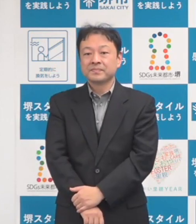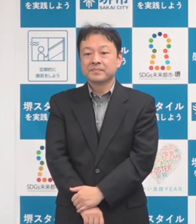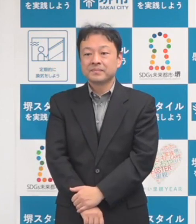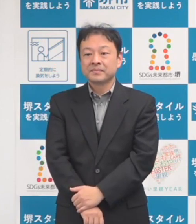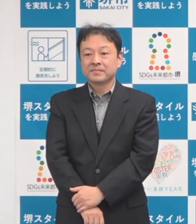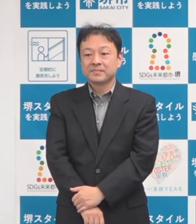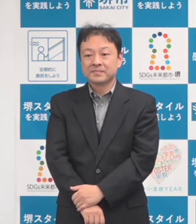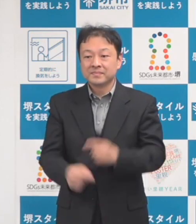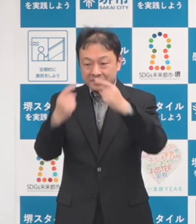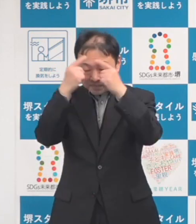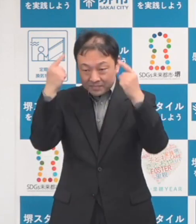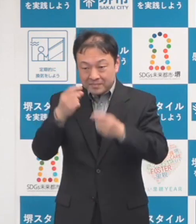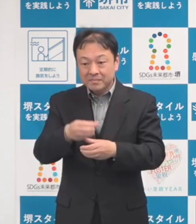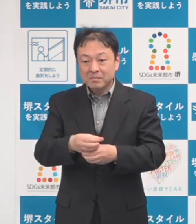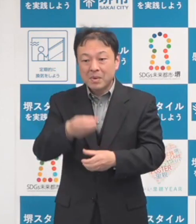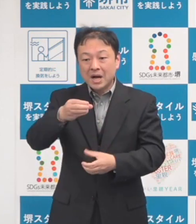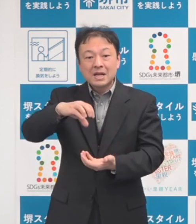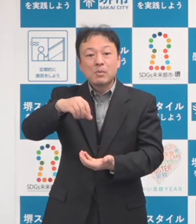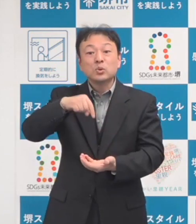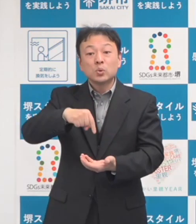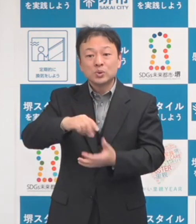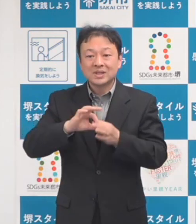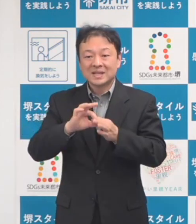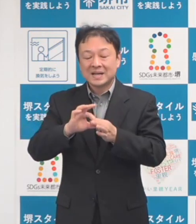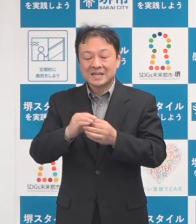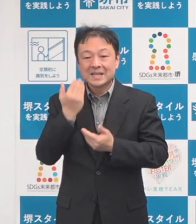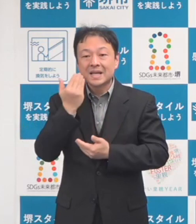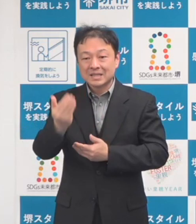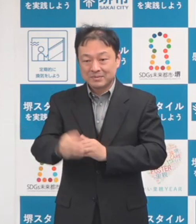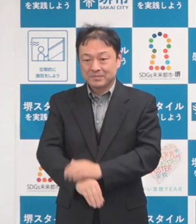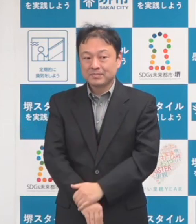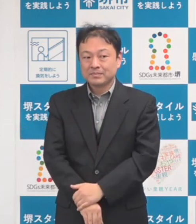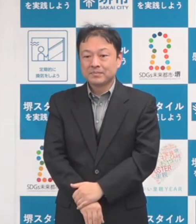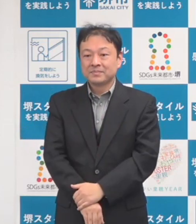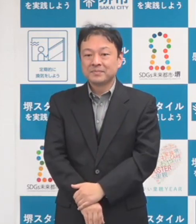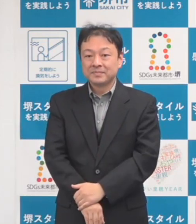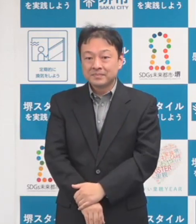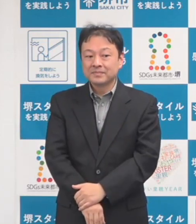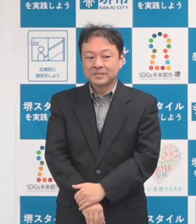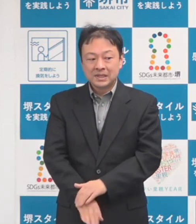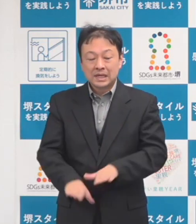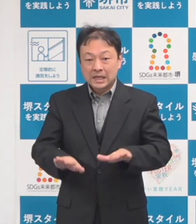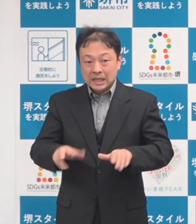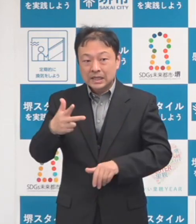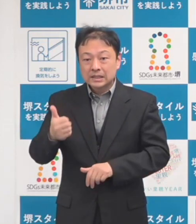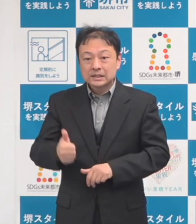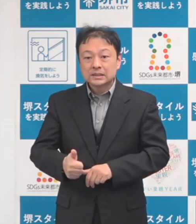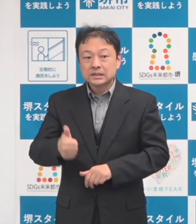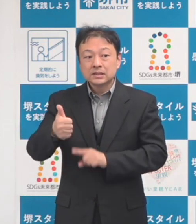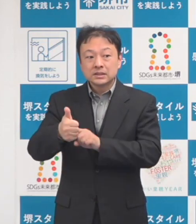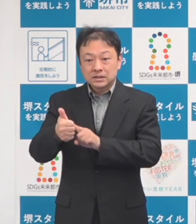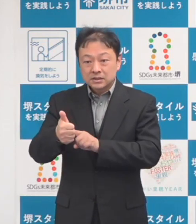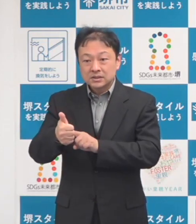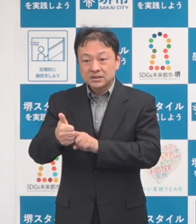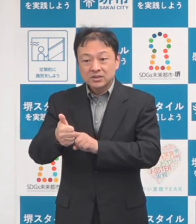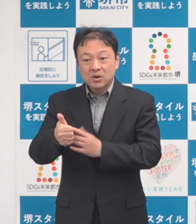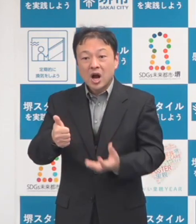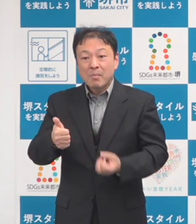マイボトルに関連してなんですが、今市長がお手にされたグラス